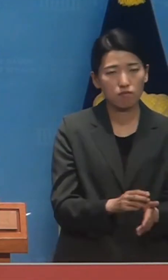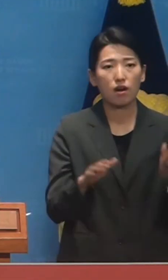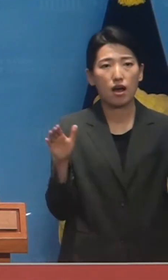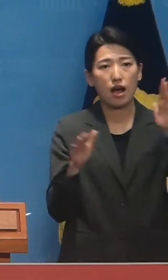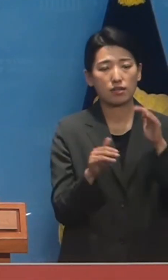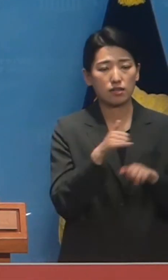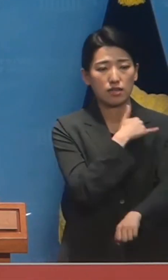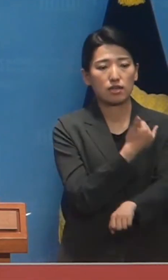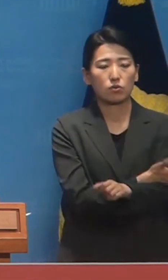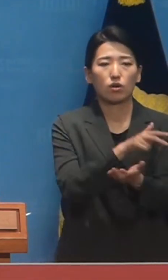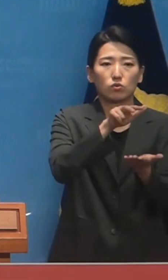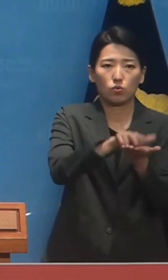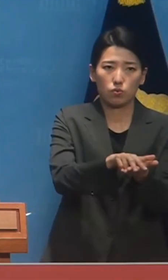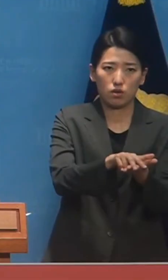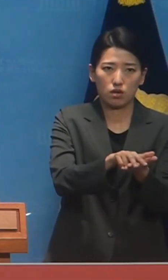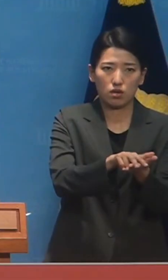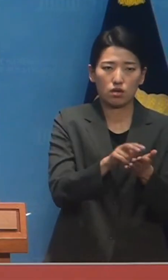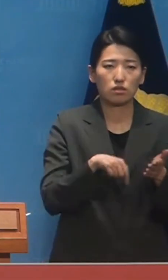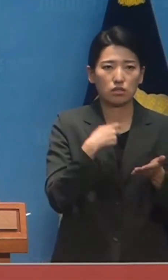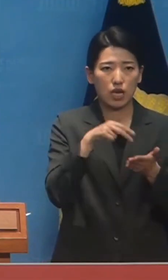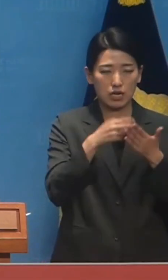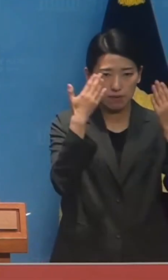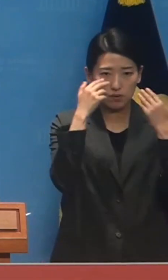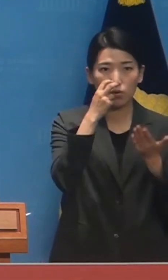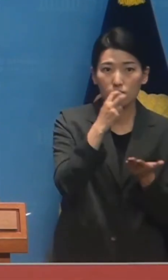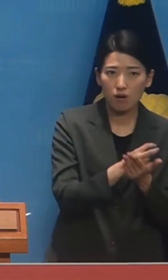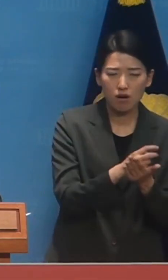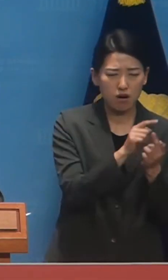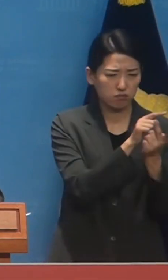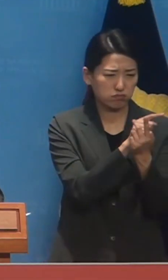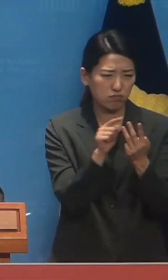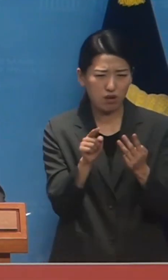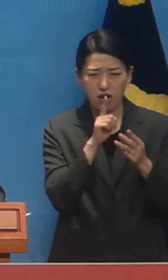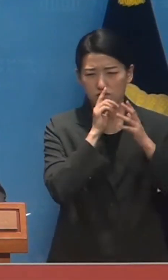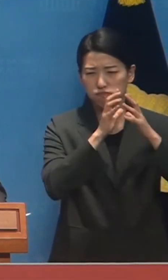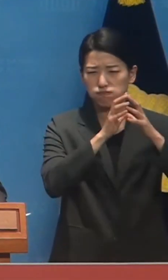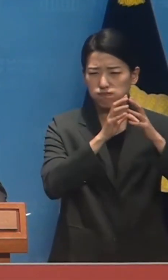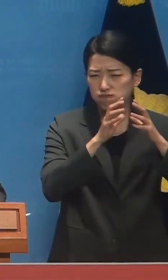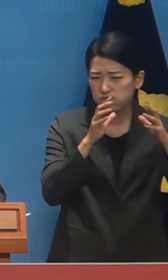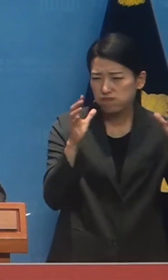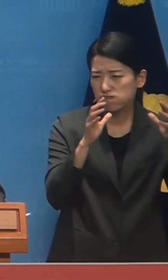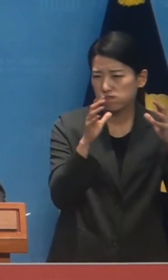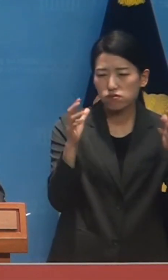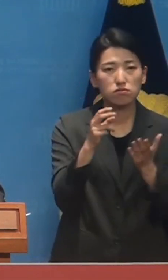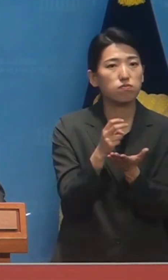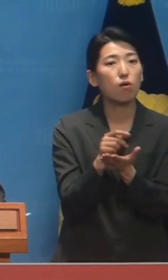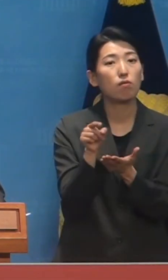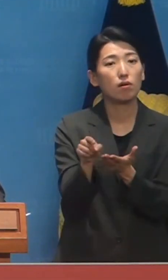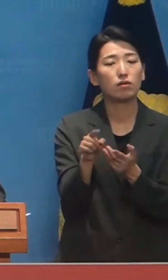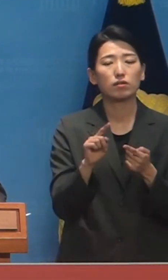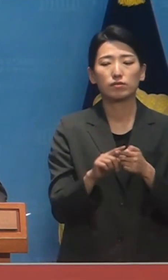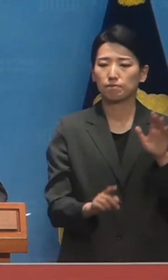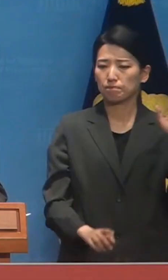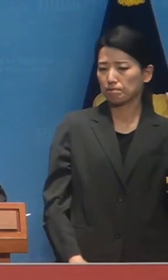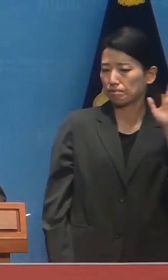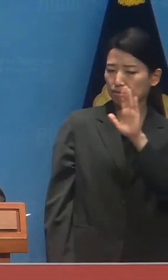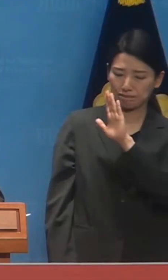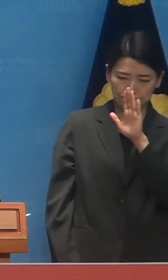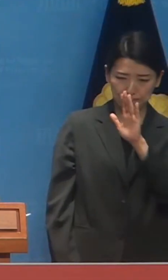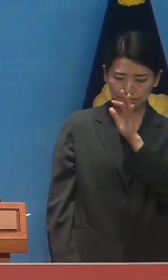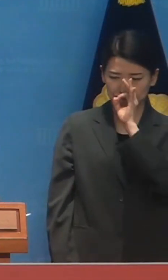학생인권조례, 사립학교법 개정 등 사회 논란이 큰 법안에 대한 일관된